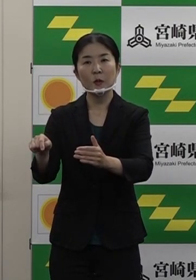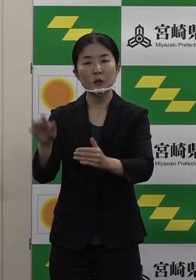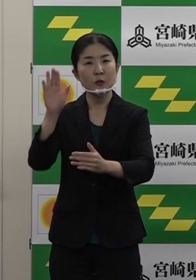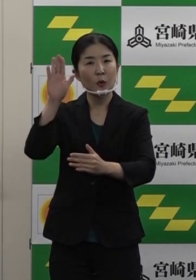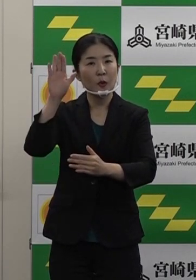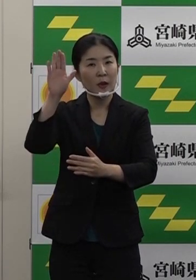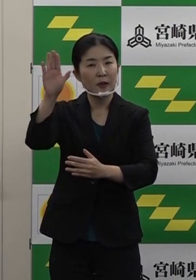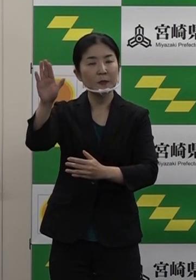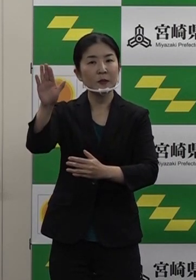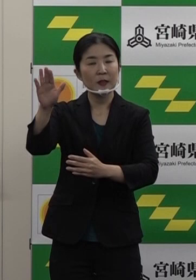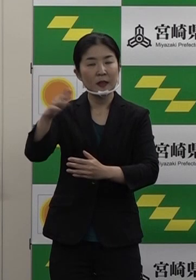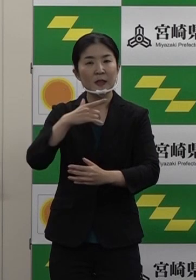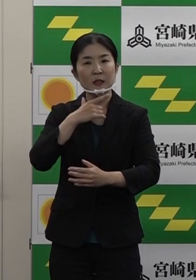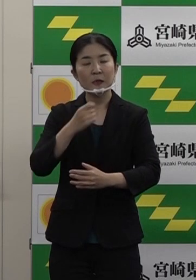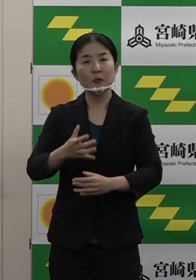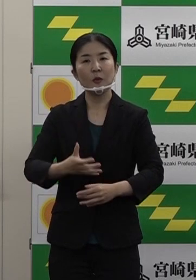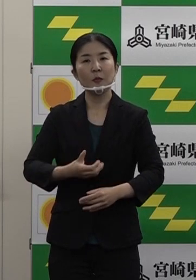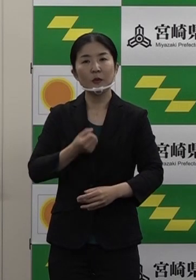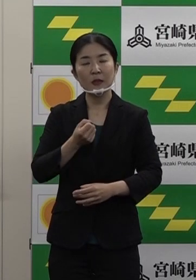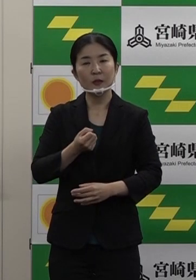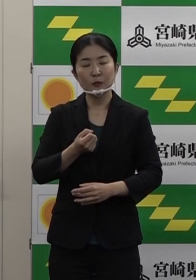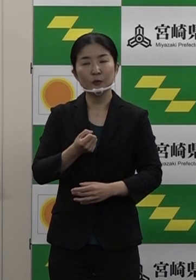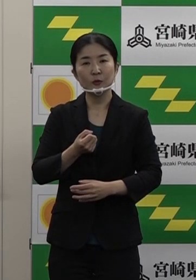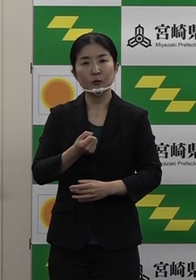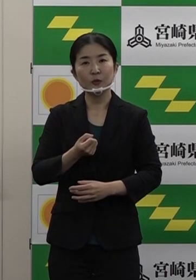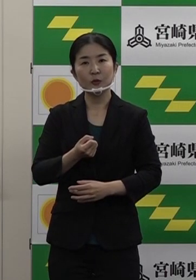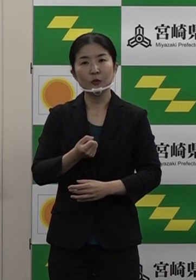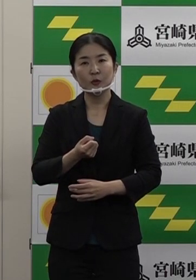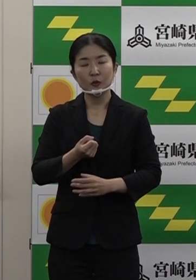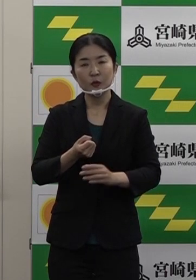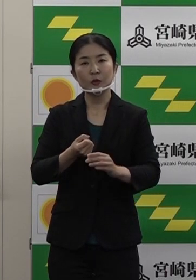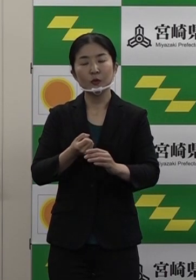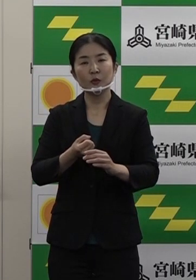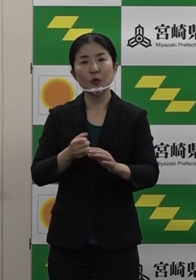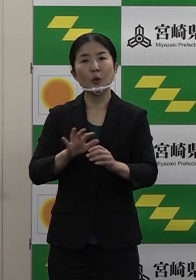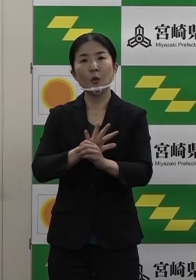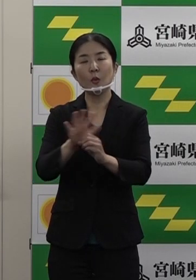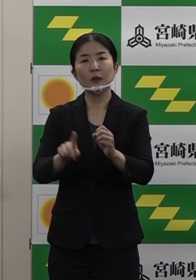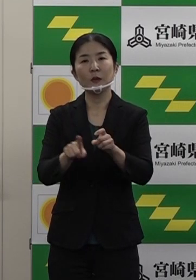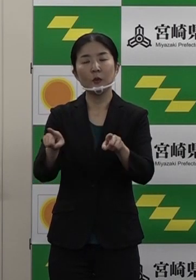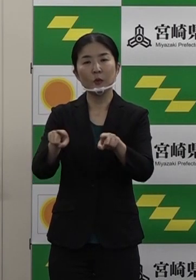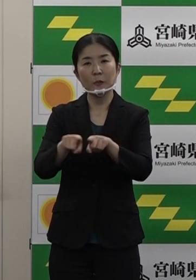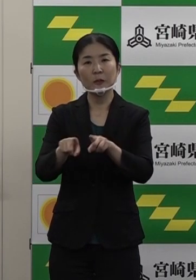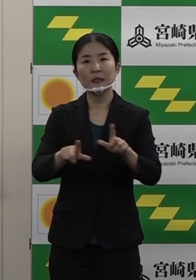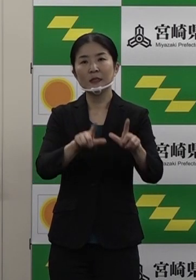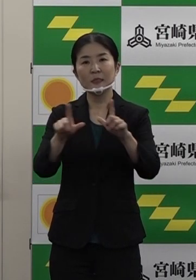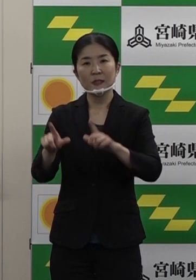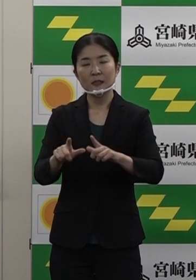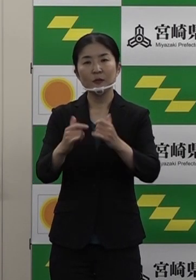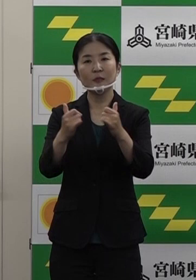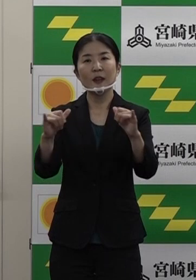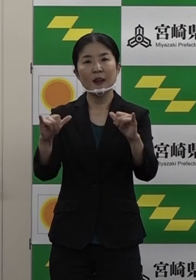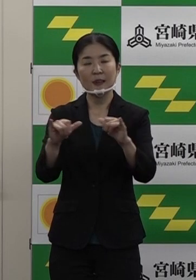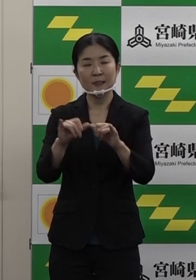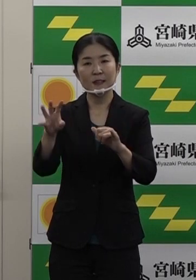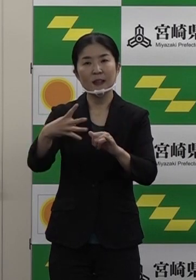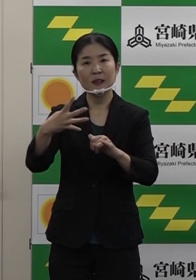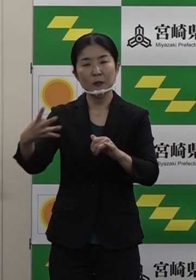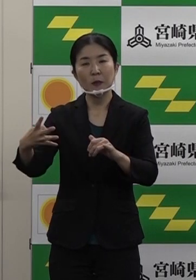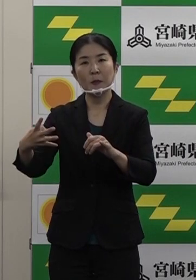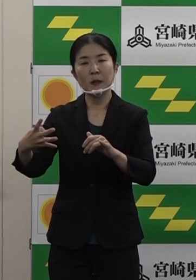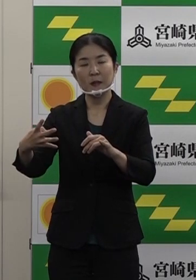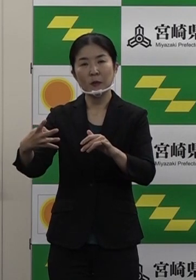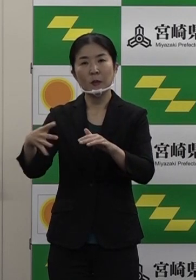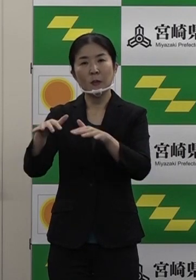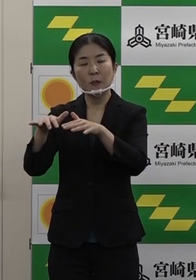将来に向けて希望が持てる形でこのコロナとともに生きる社会、この第4波の次のフェーズに